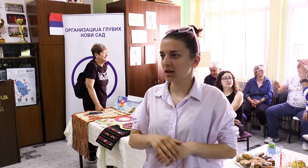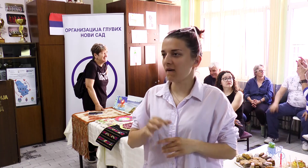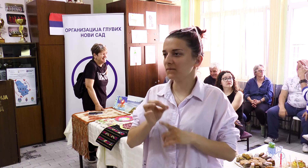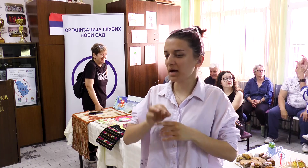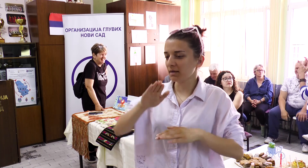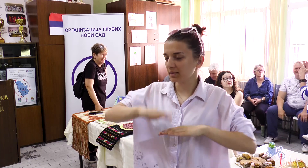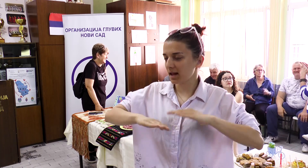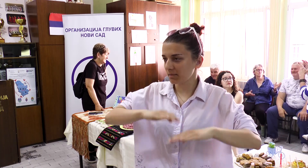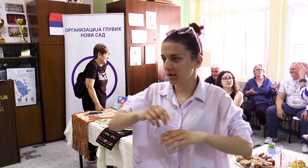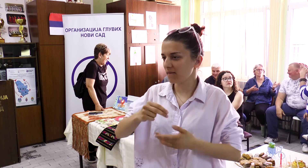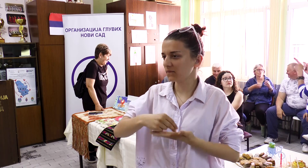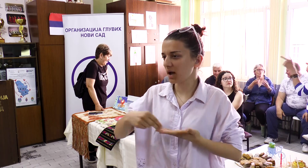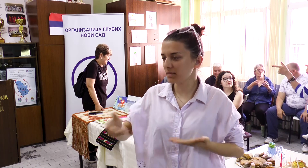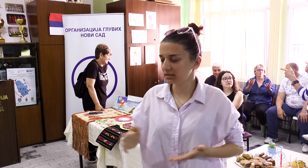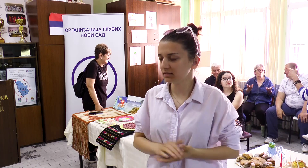svašta pravimo,